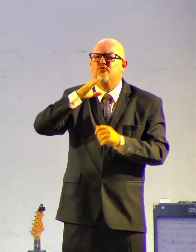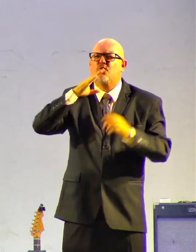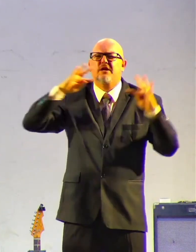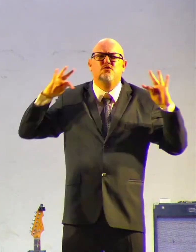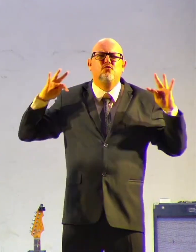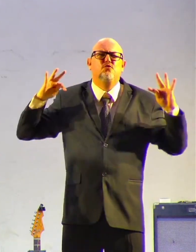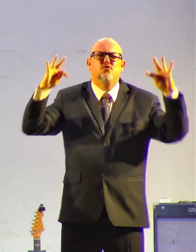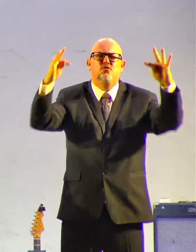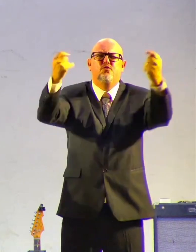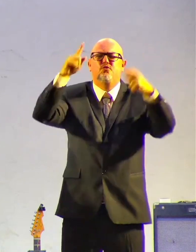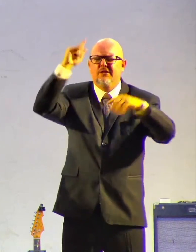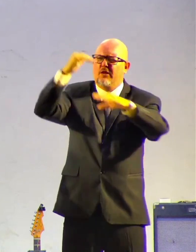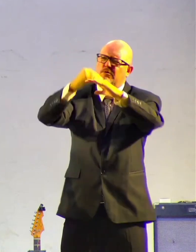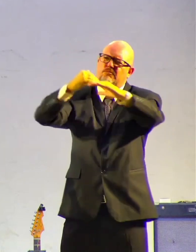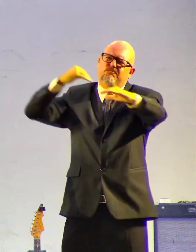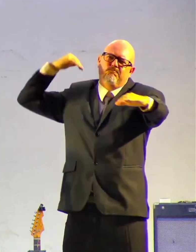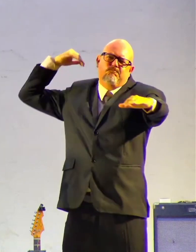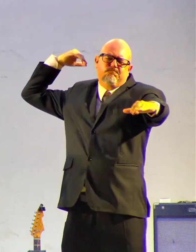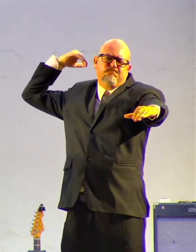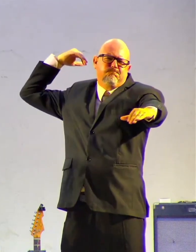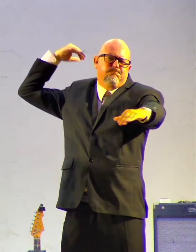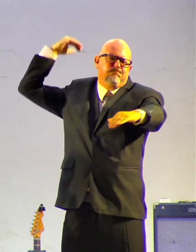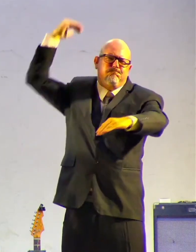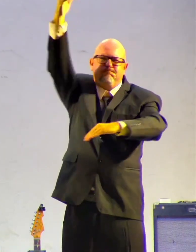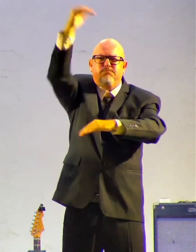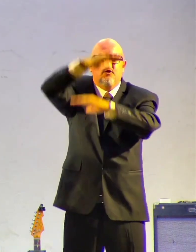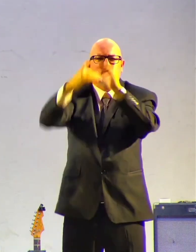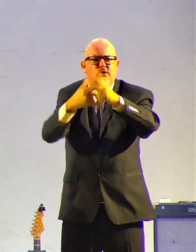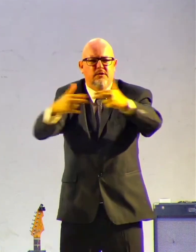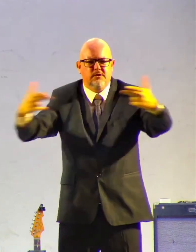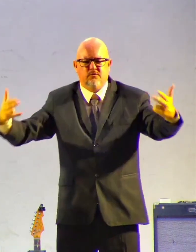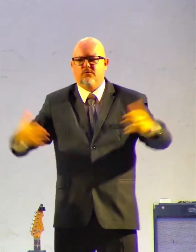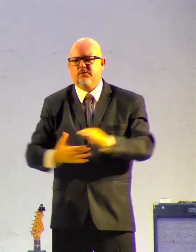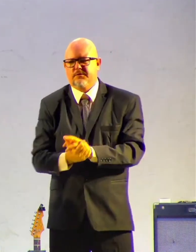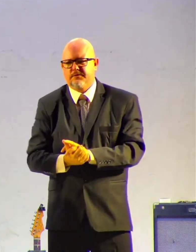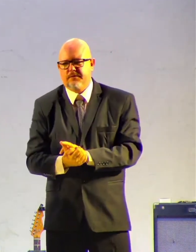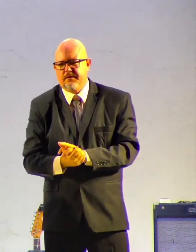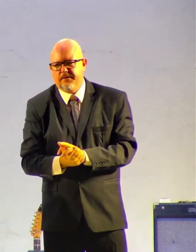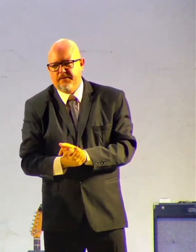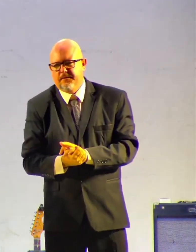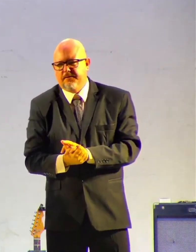é soberano, que Deus é maior que tudo quanto Ele criou.